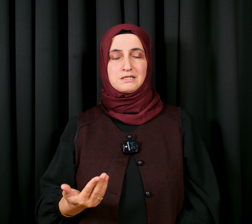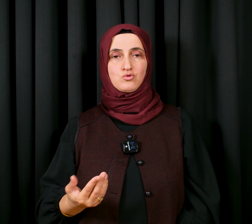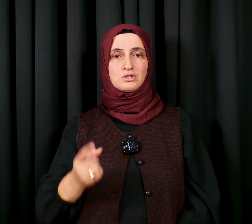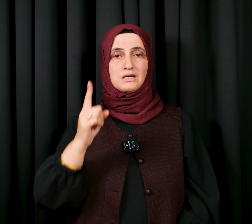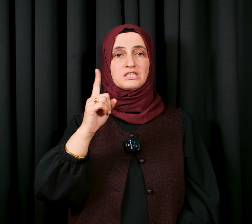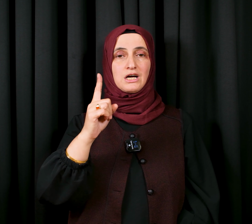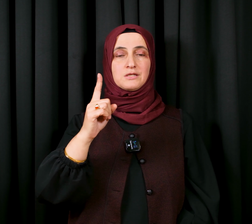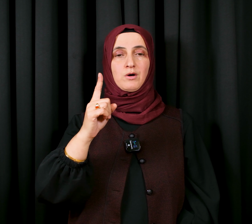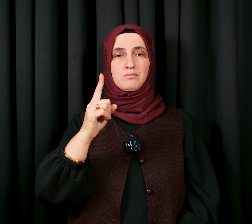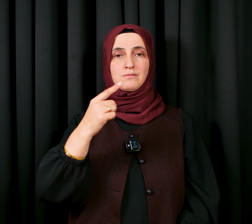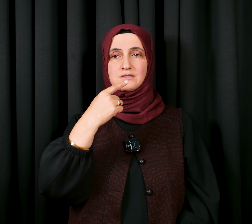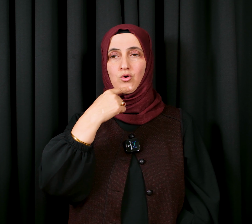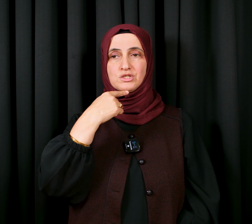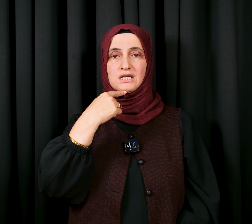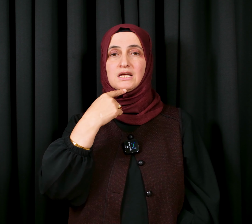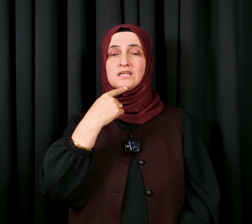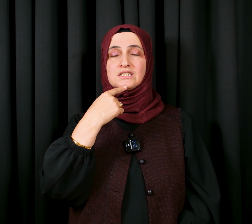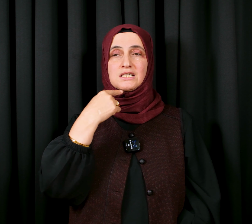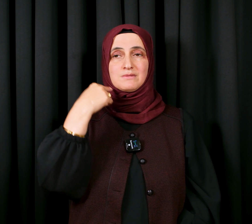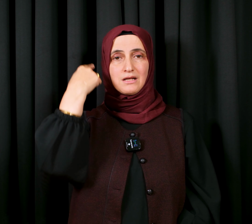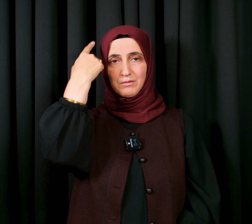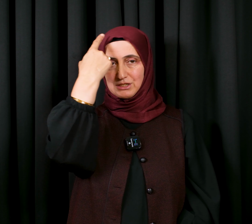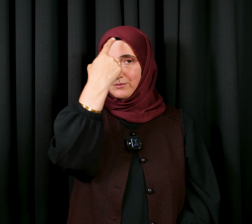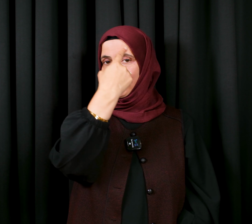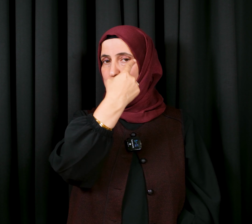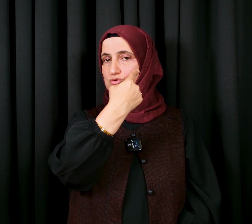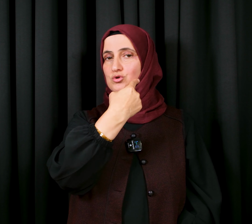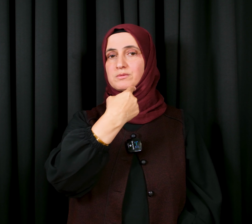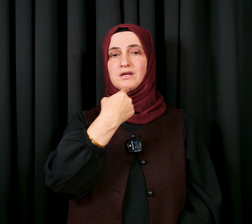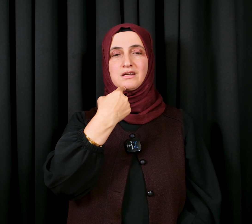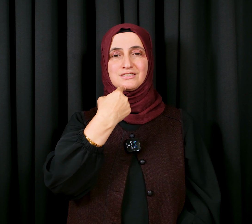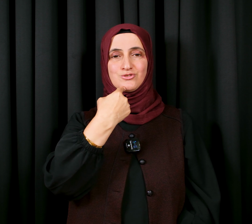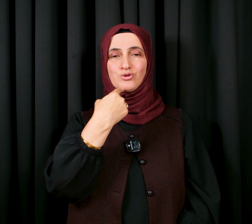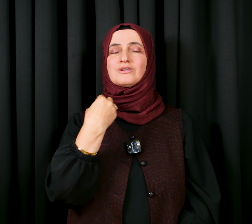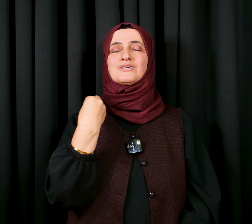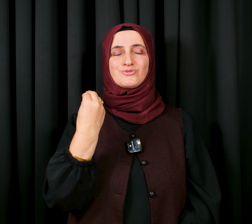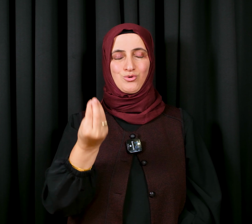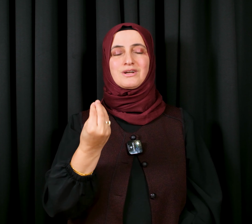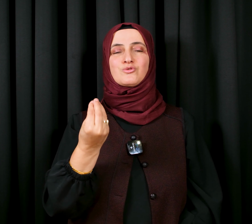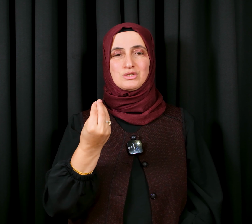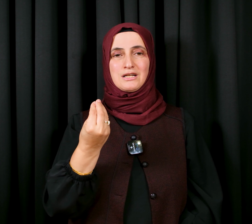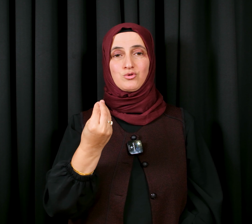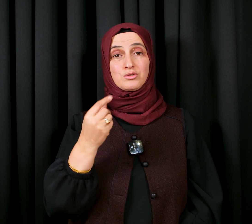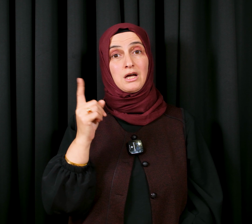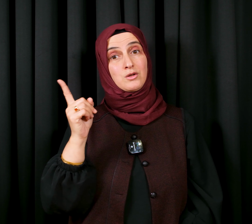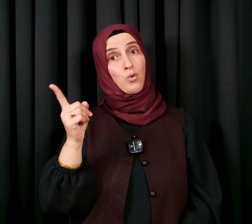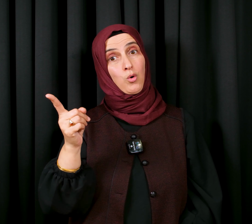istiyorsak işaret parmağımızla önce çenemizden başlayıp yüzümüzü şöyle bir daire çiziyoruz. Sonra güzel diyoruz. Yani o